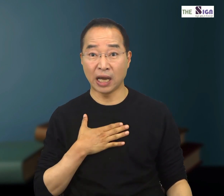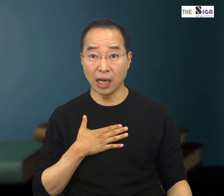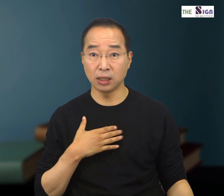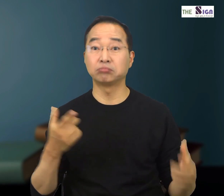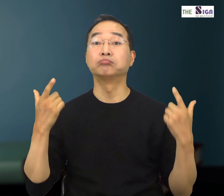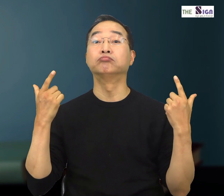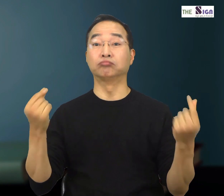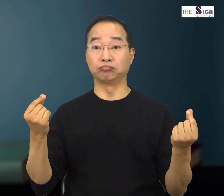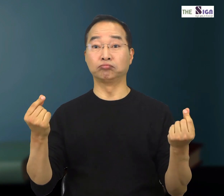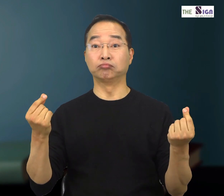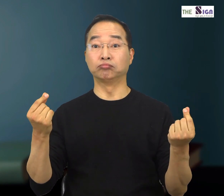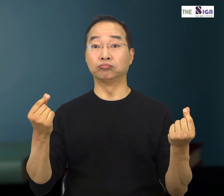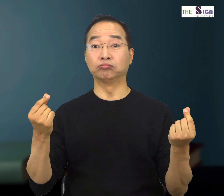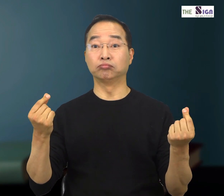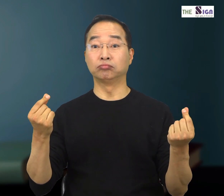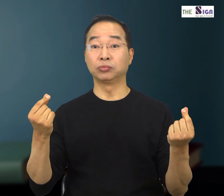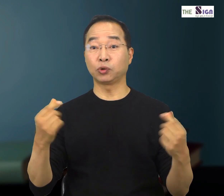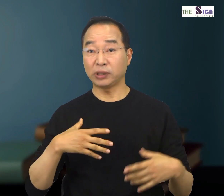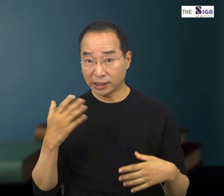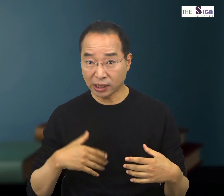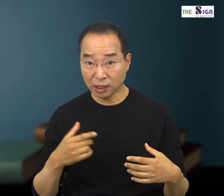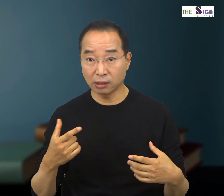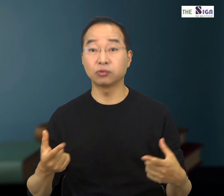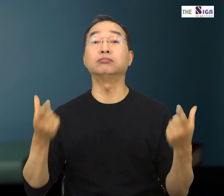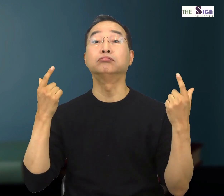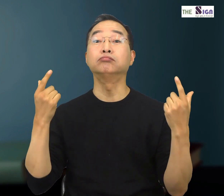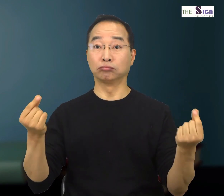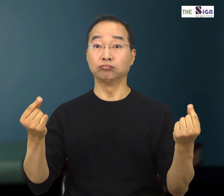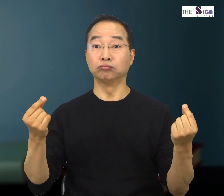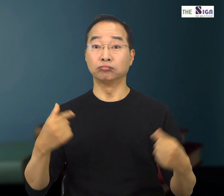나 또는 나 생략해도,